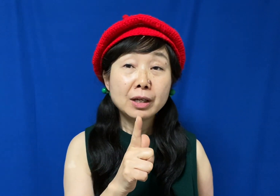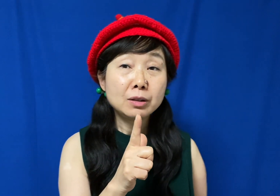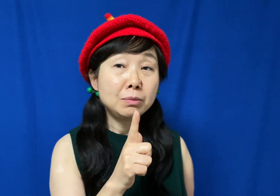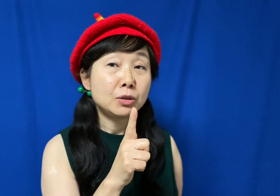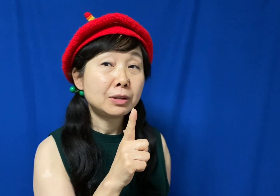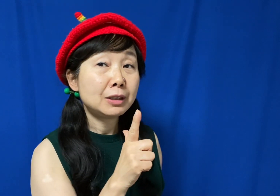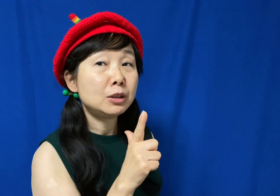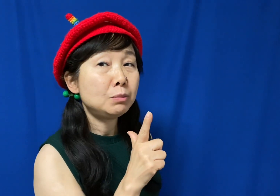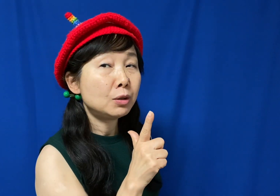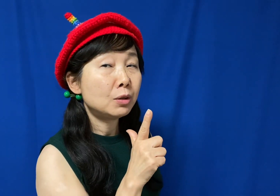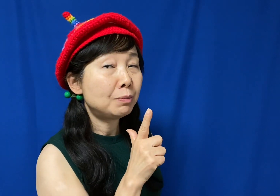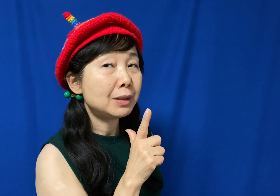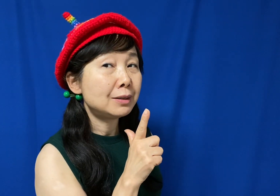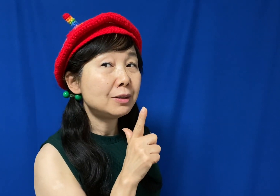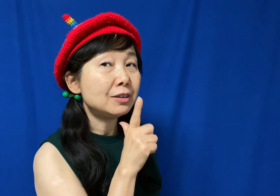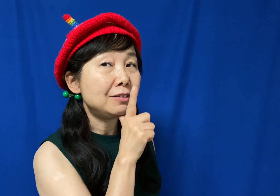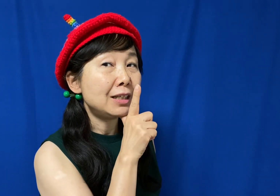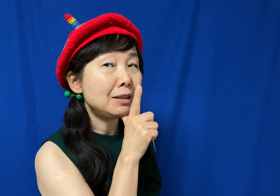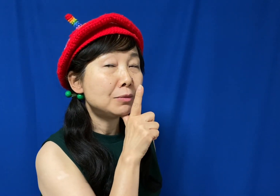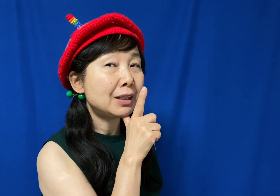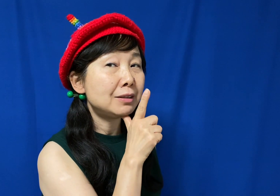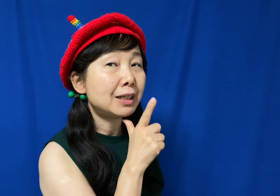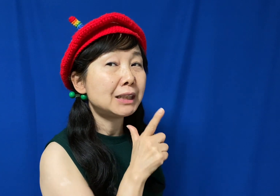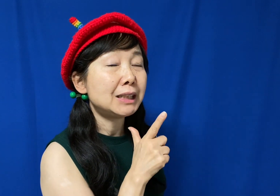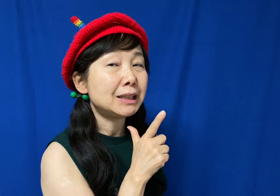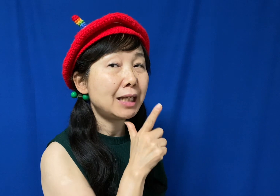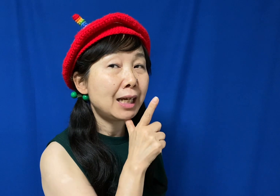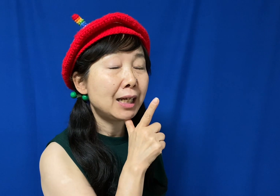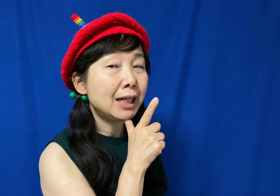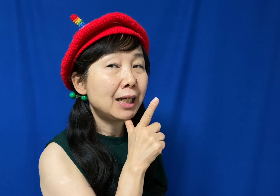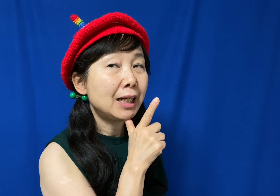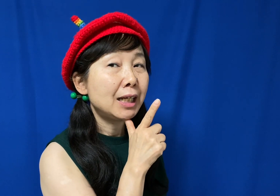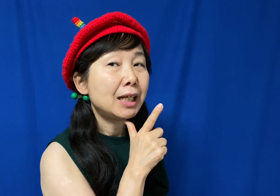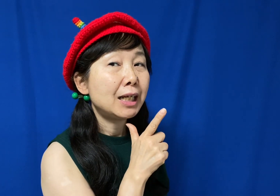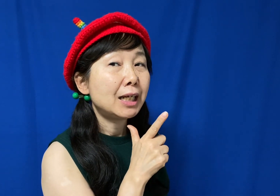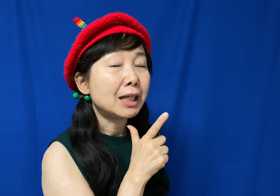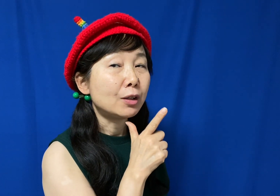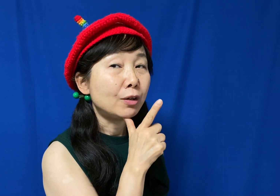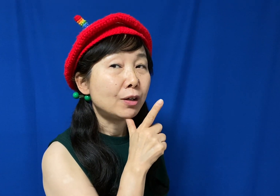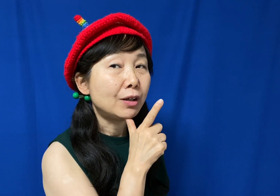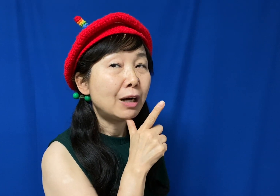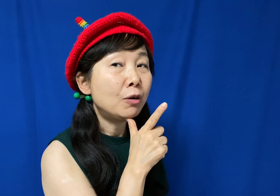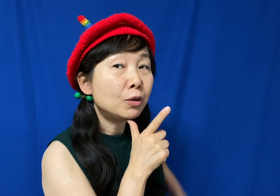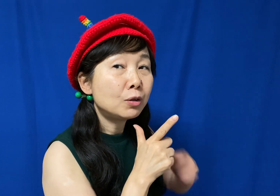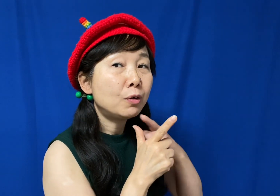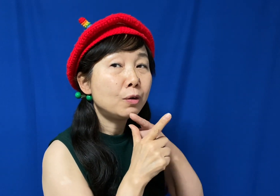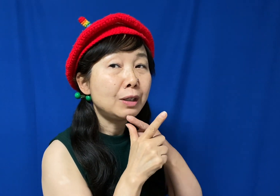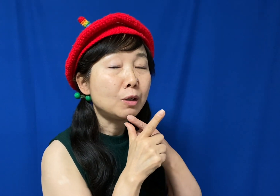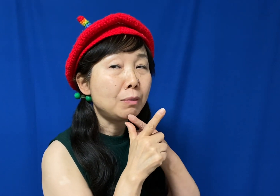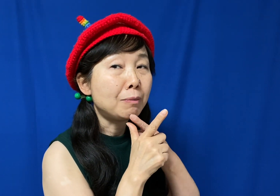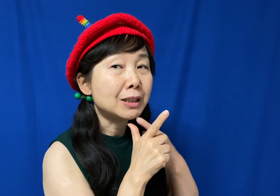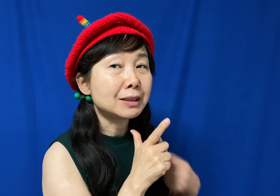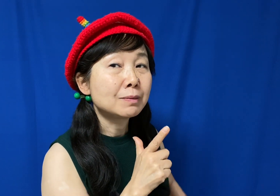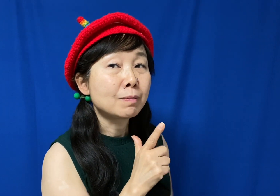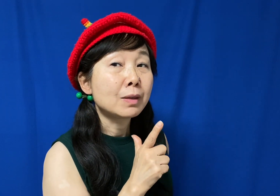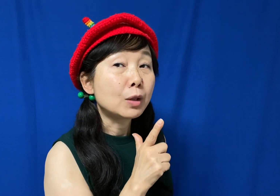と差し指をまっすぐ上に向ける形で、 顎のところで止めます。